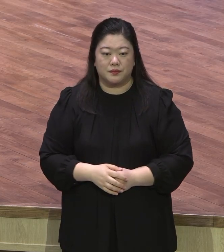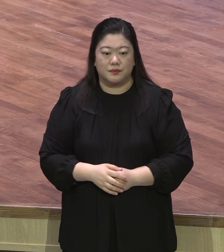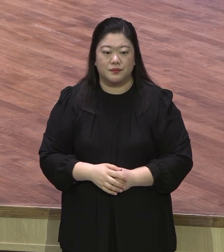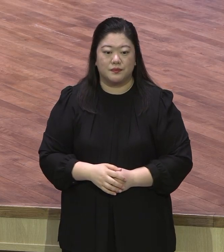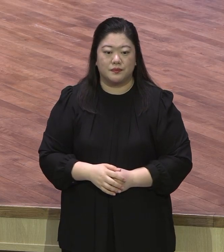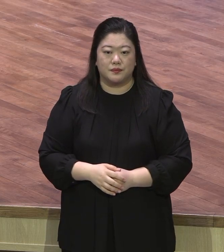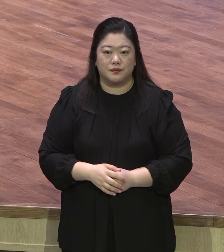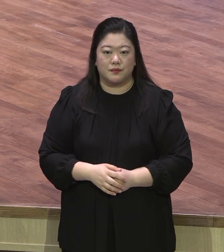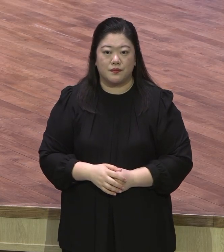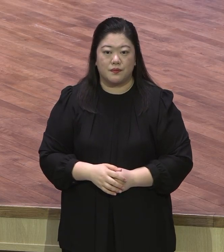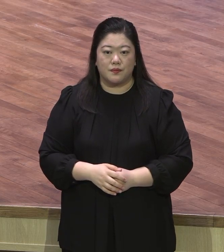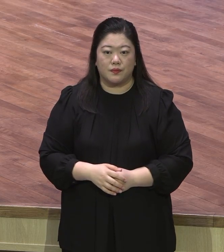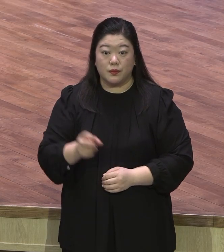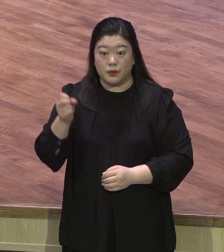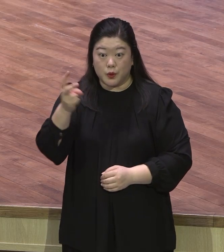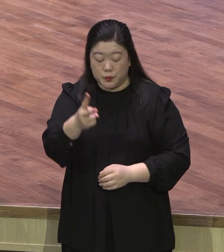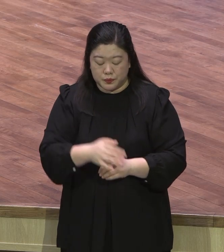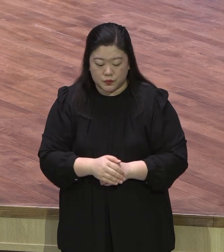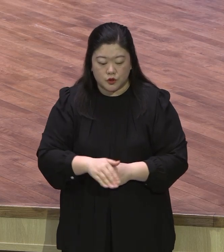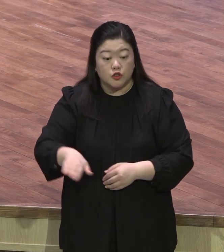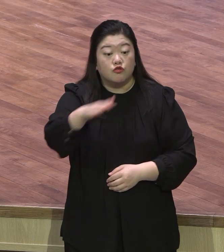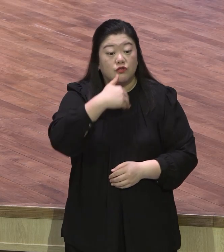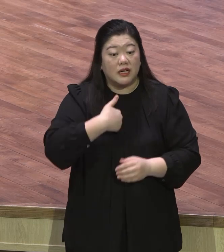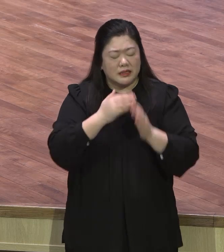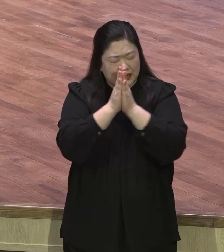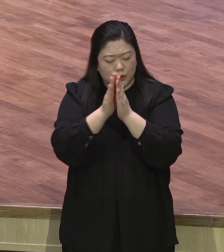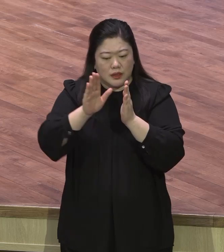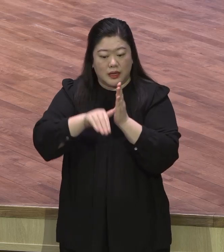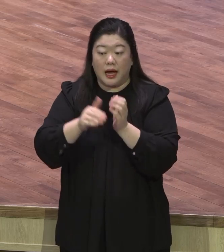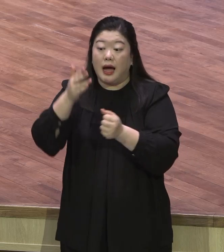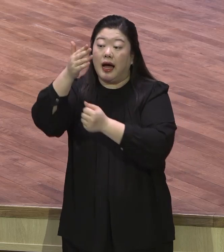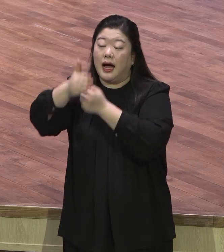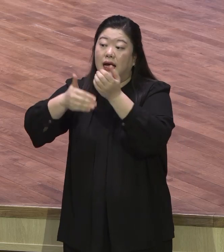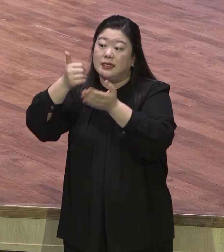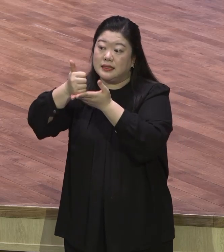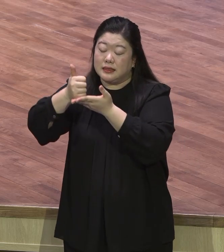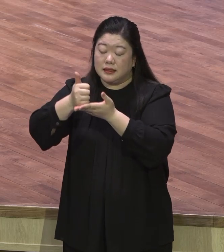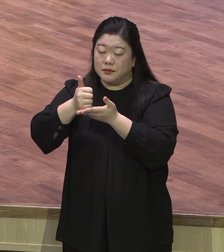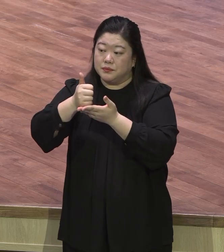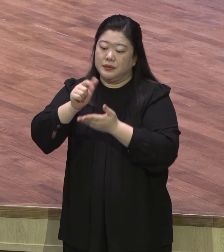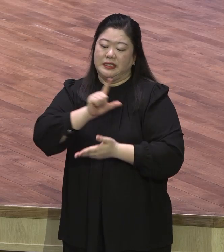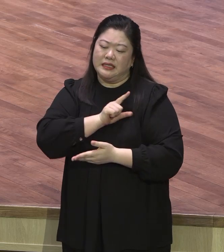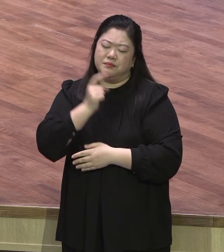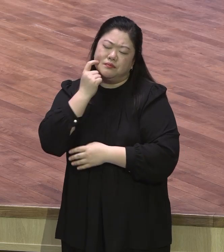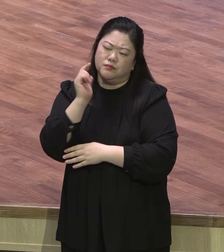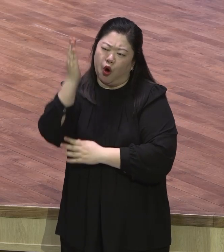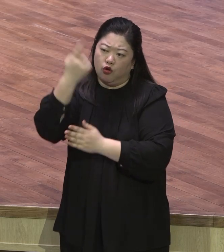예수님의 말씀이에요. 하나님의 이름이 거룩의 힘을 받도록